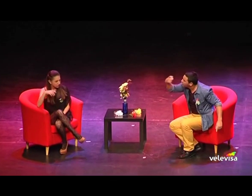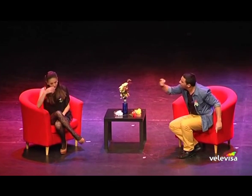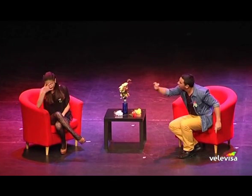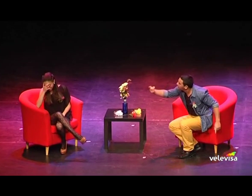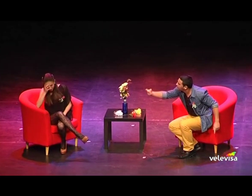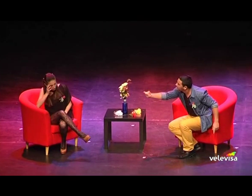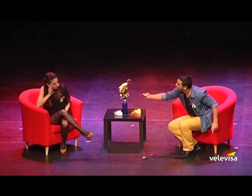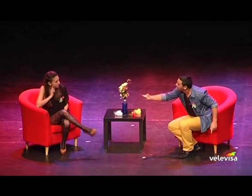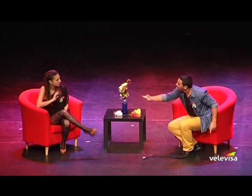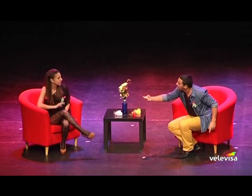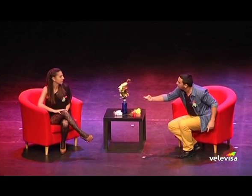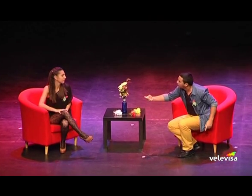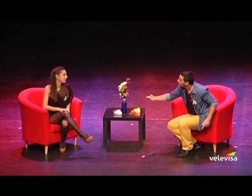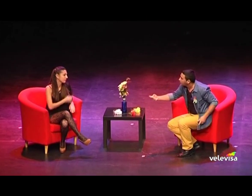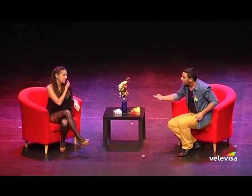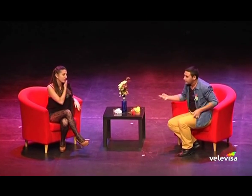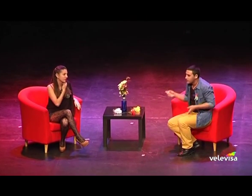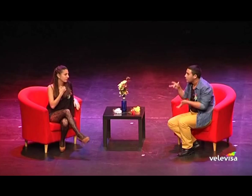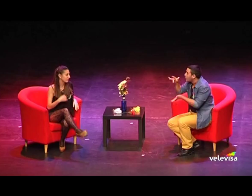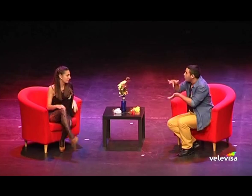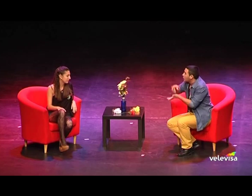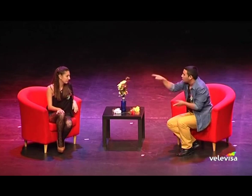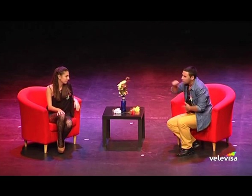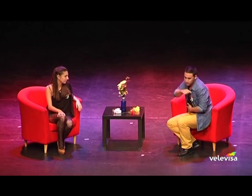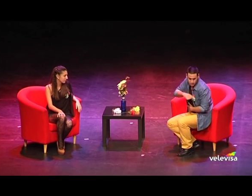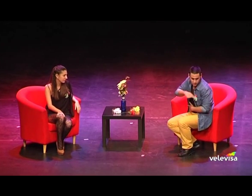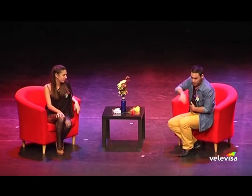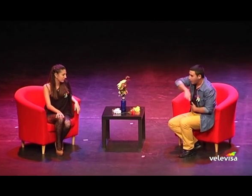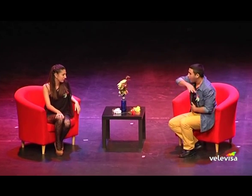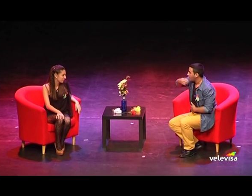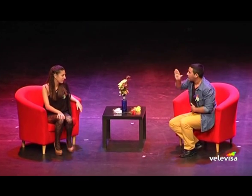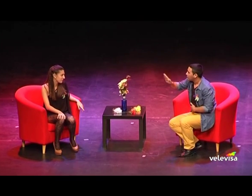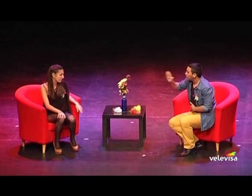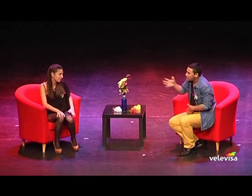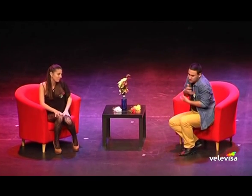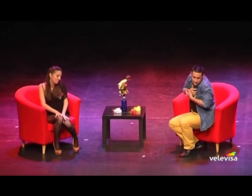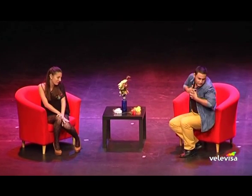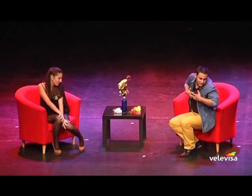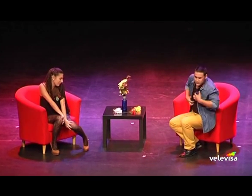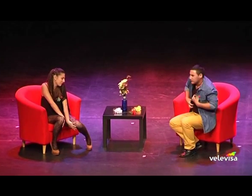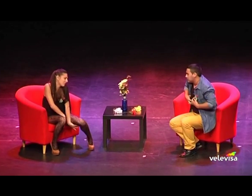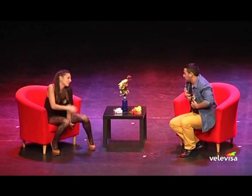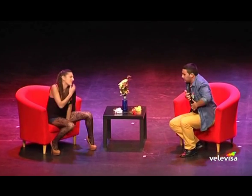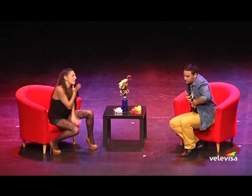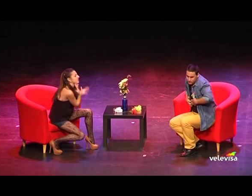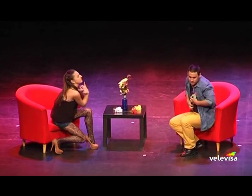Recuérdame Cuando sientas que tu alma está inquieta Si el